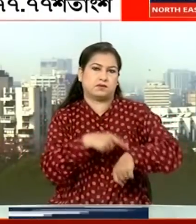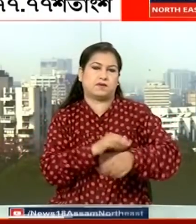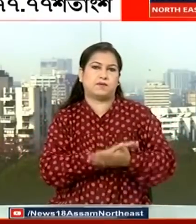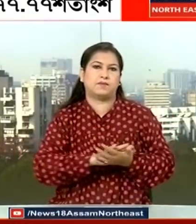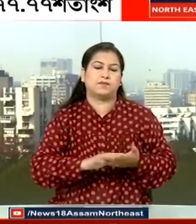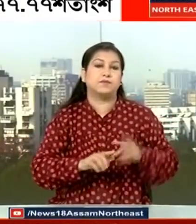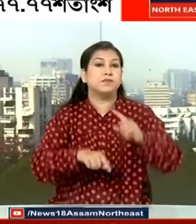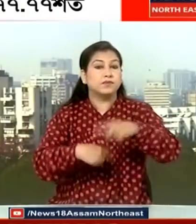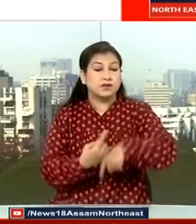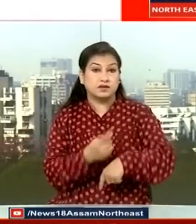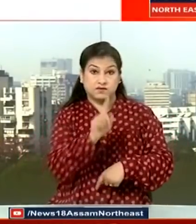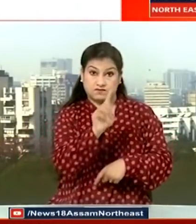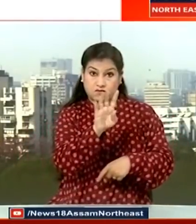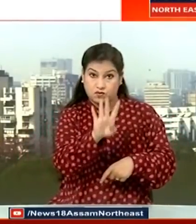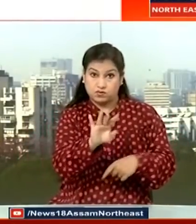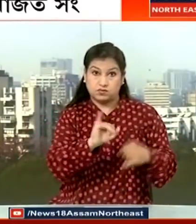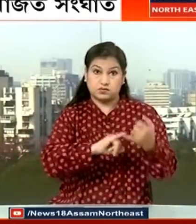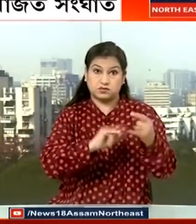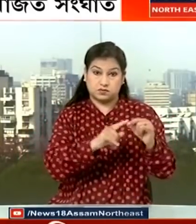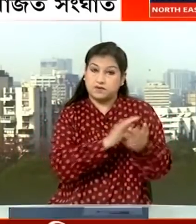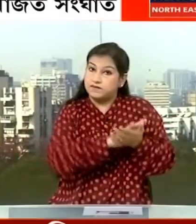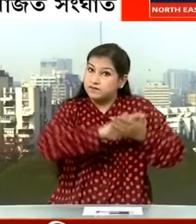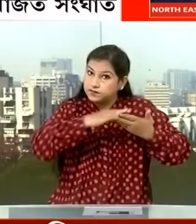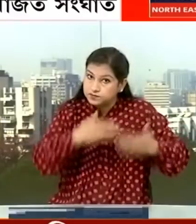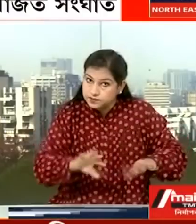14 सितंबर के बाद